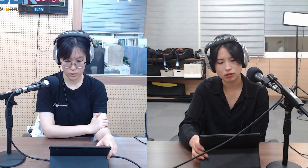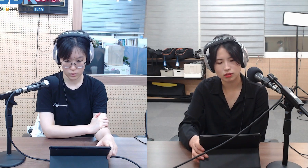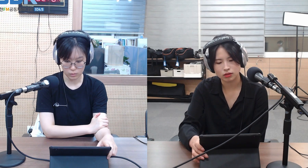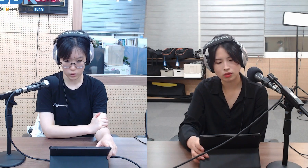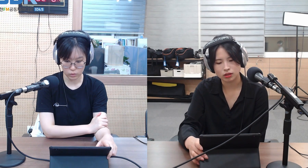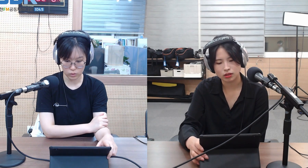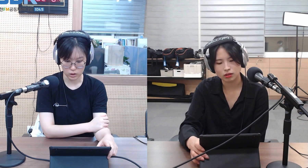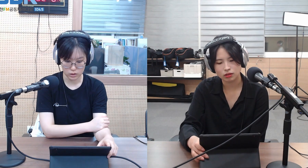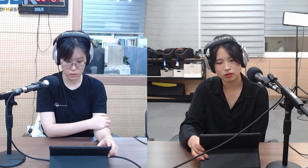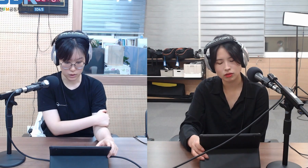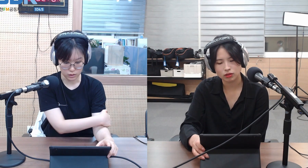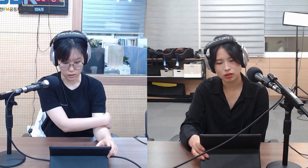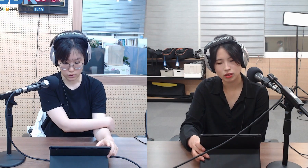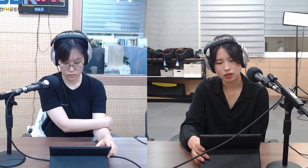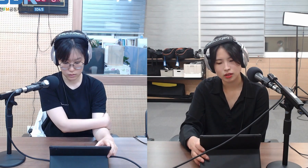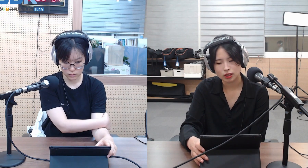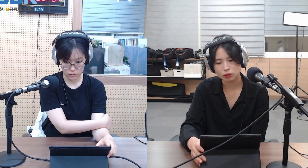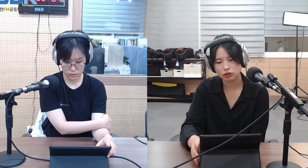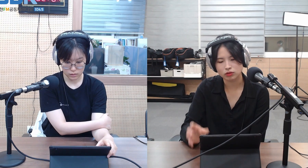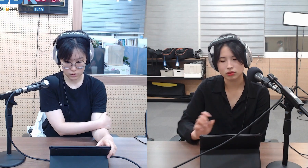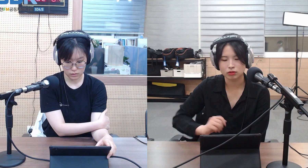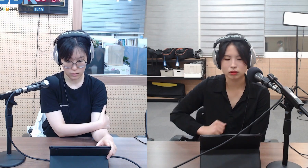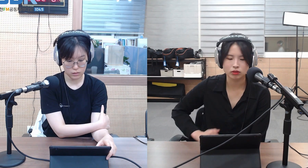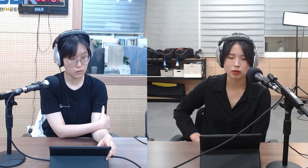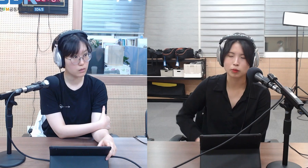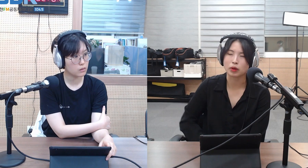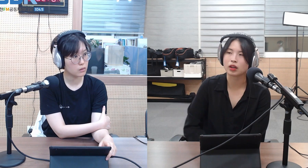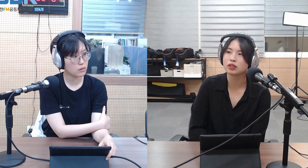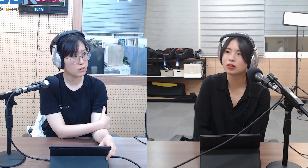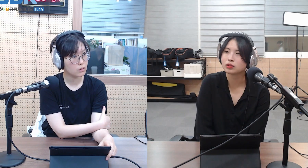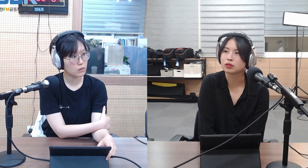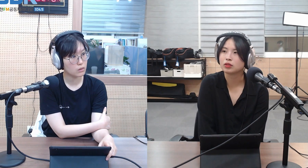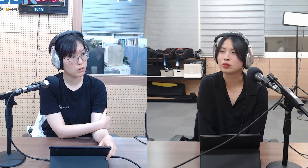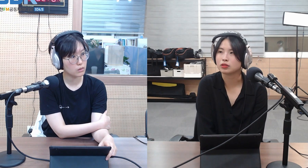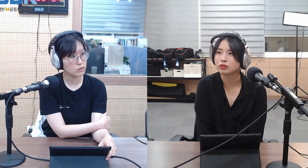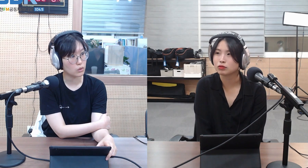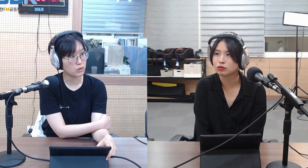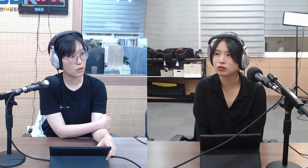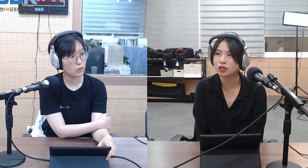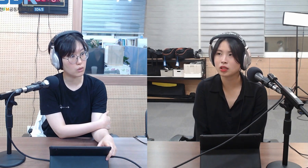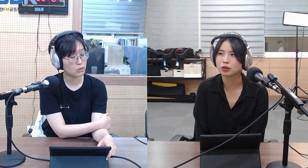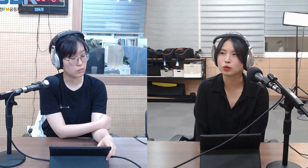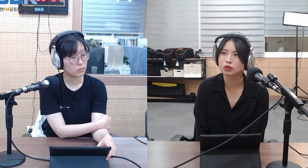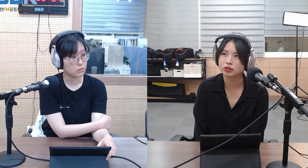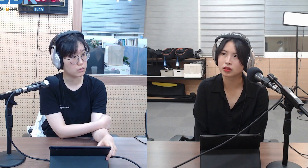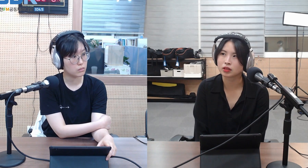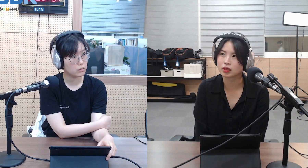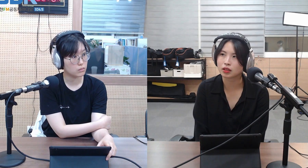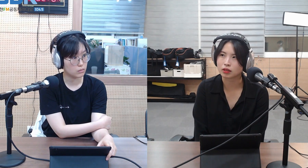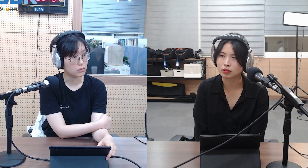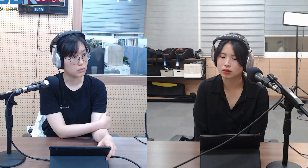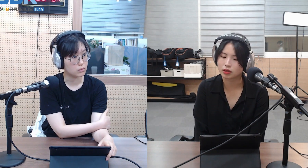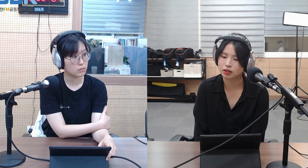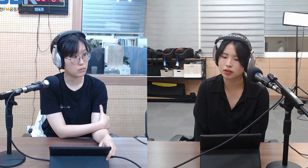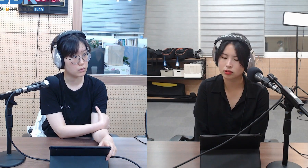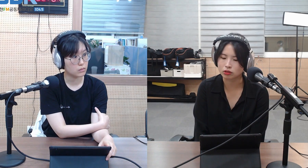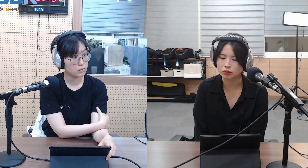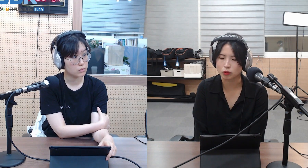정말 좋은 것 같습니다. 한번 이것도 한번 봐야 되겠어요. 그렇죠. 근데 우리의 옥천인데 아직 저는 못 본